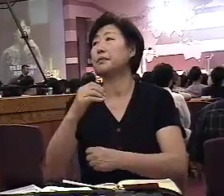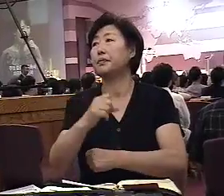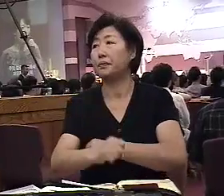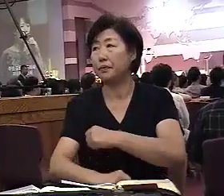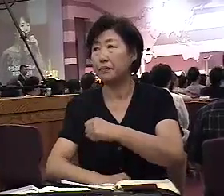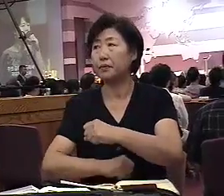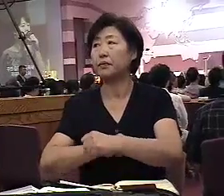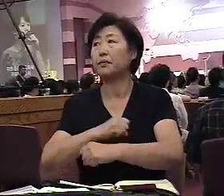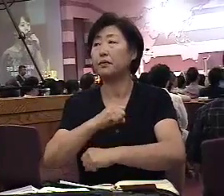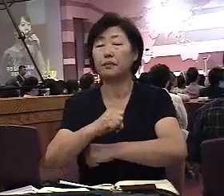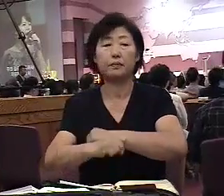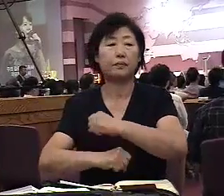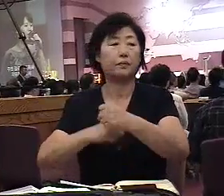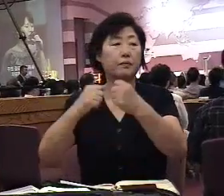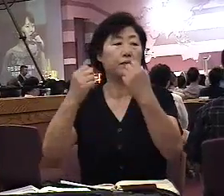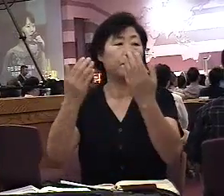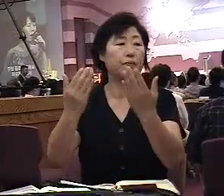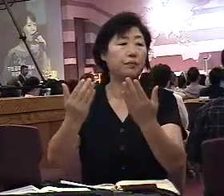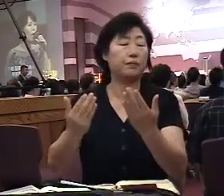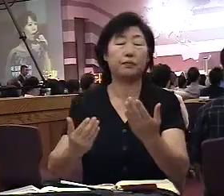인도하사 자유케